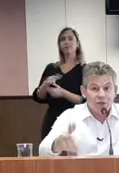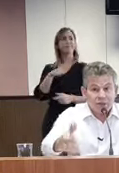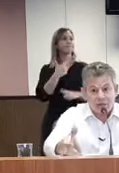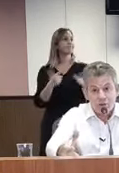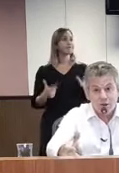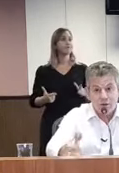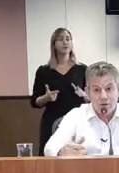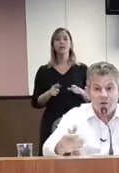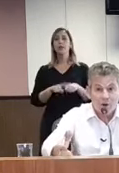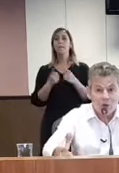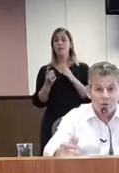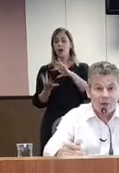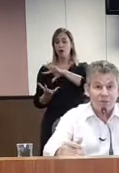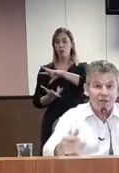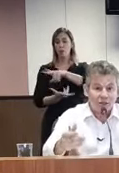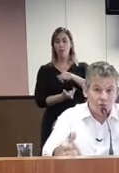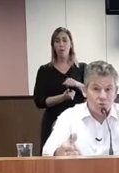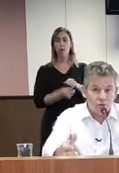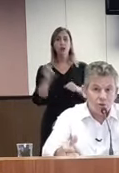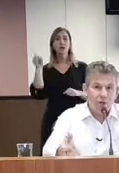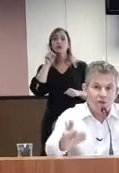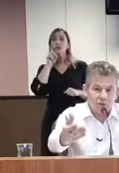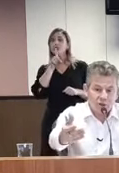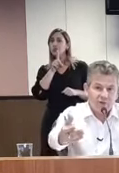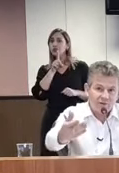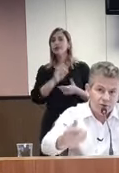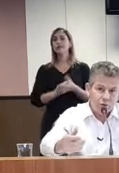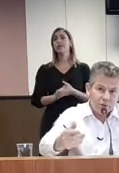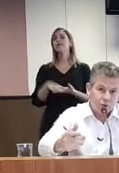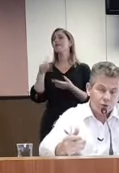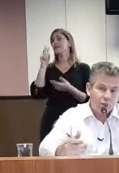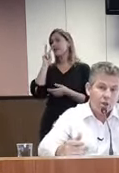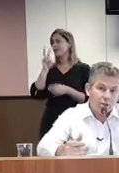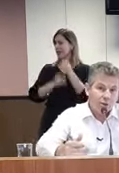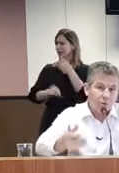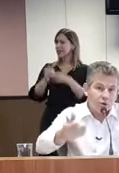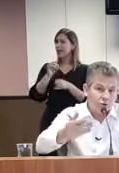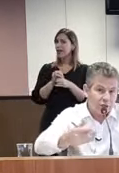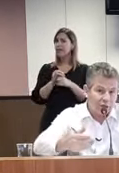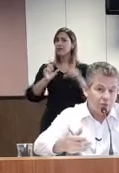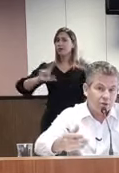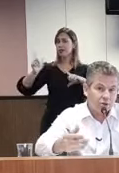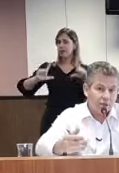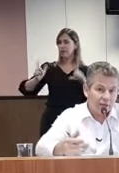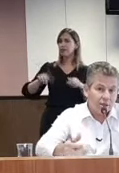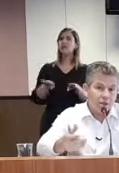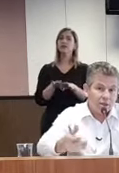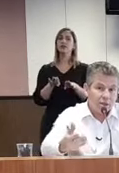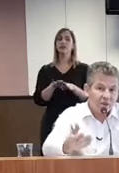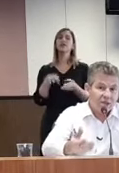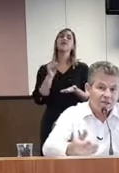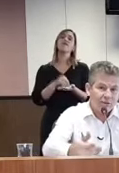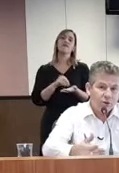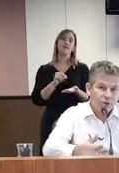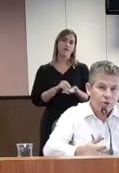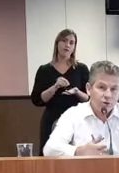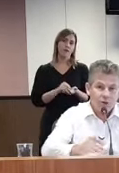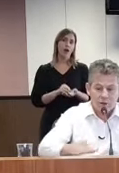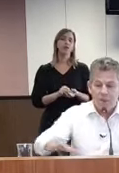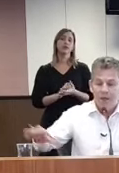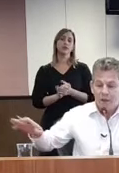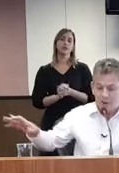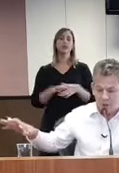nos Estados Unidos, em Nova York, o país mais rico do mundo, você deve ter visto, né, Júnior, que pelos noticiários internacionais, que também está faltando